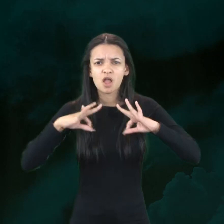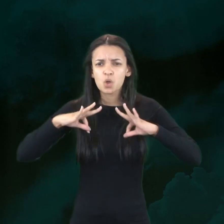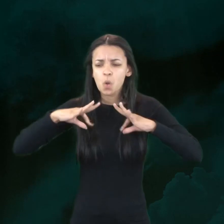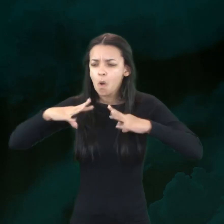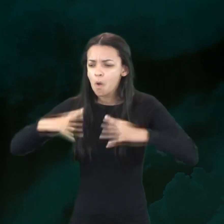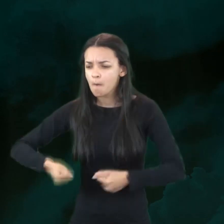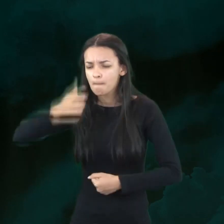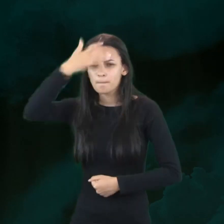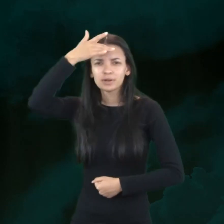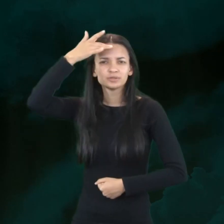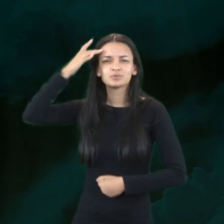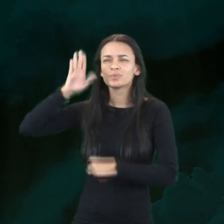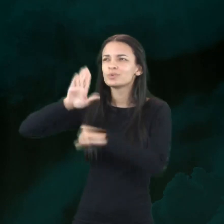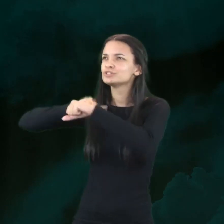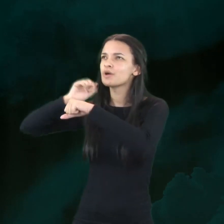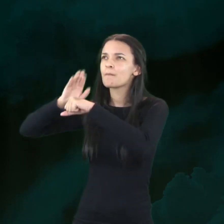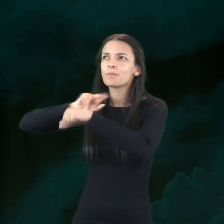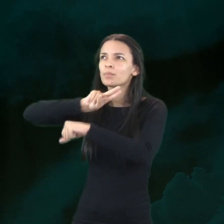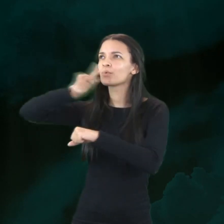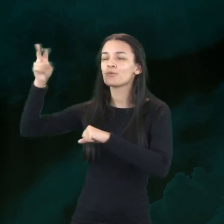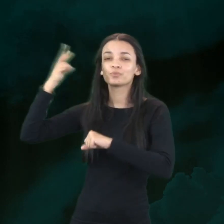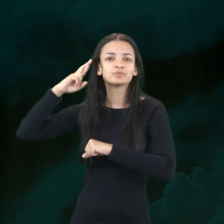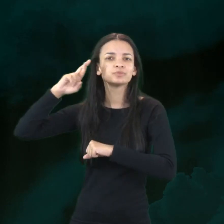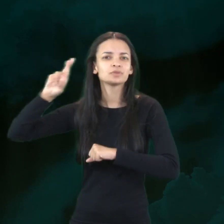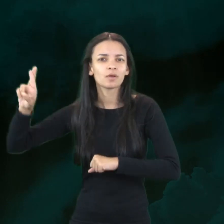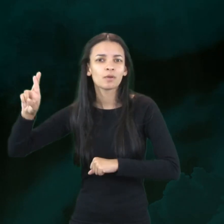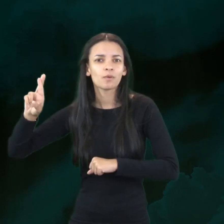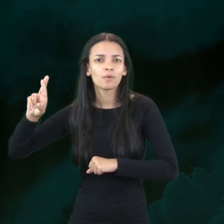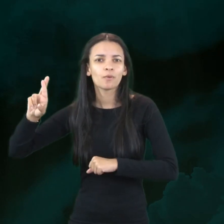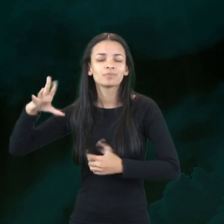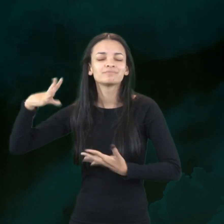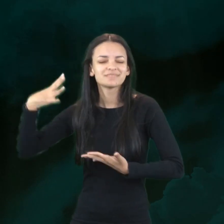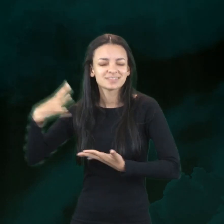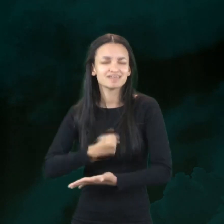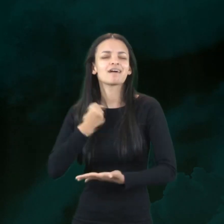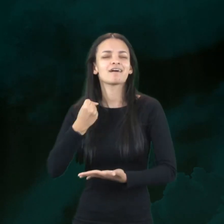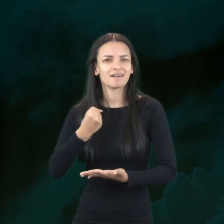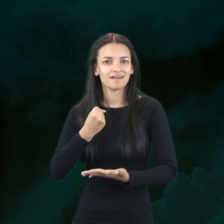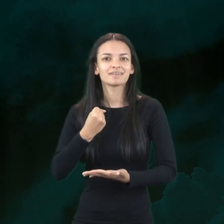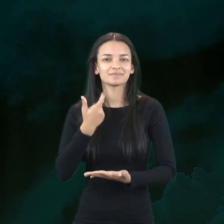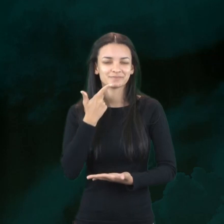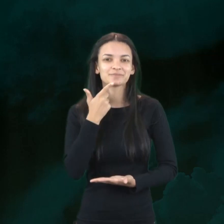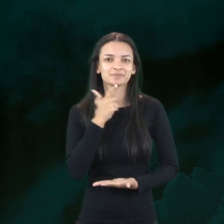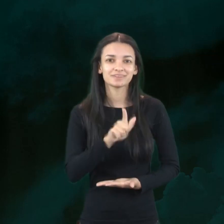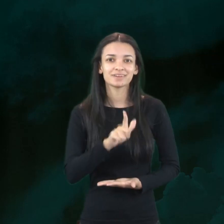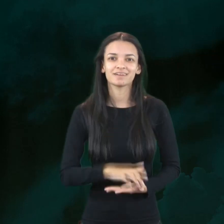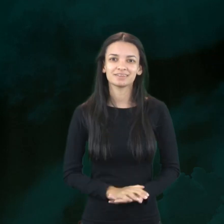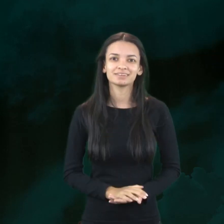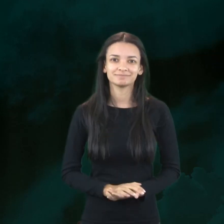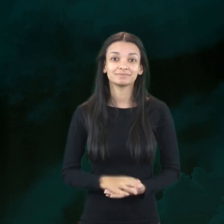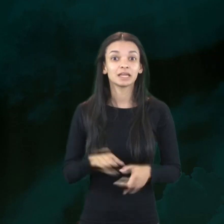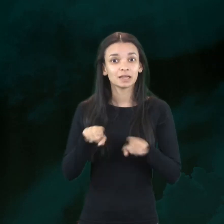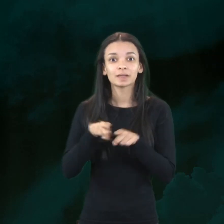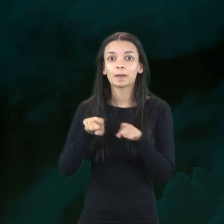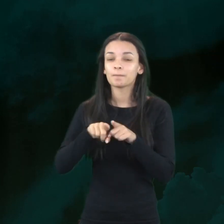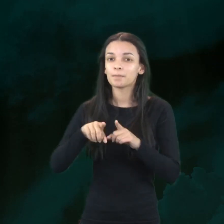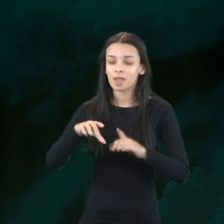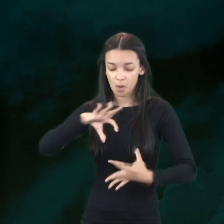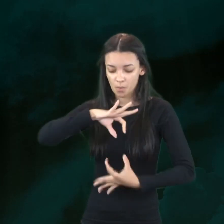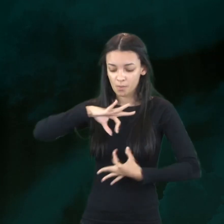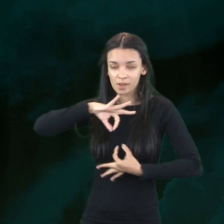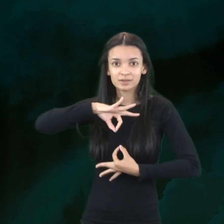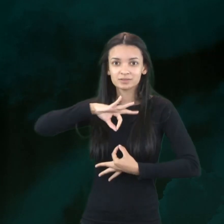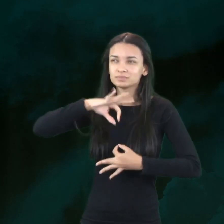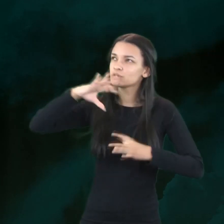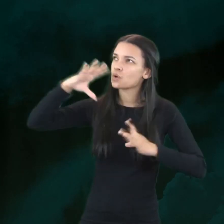o nome do Senhor será salvo. E com essa salvação foi reconectado o espírito